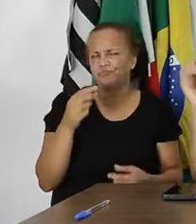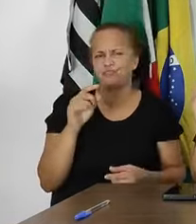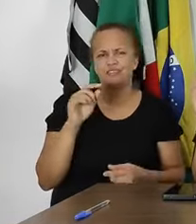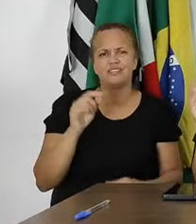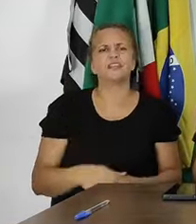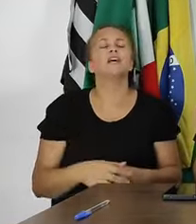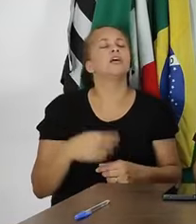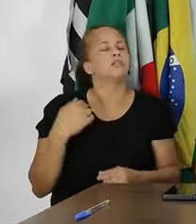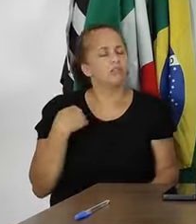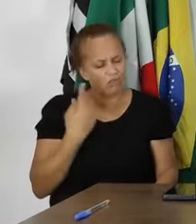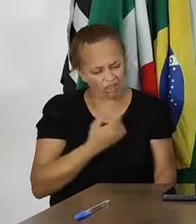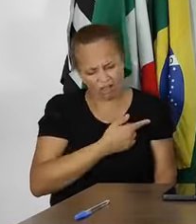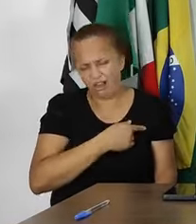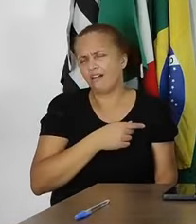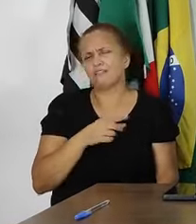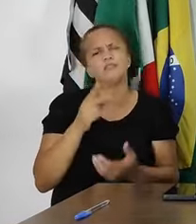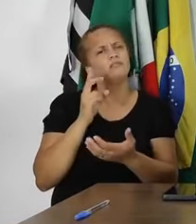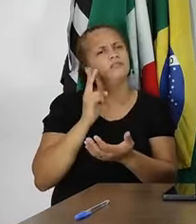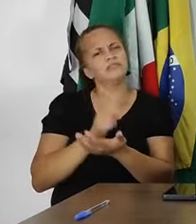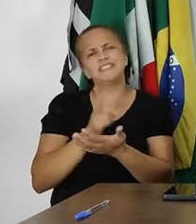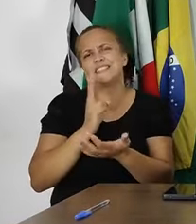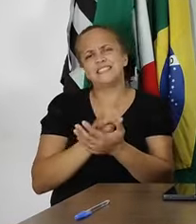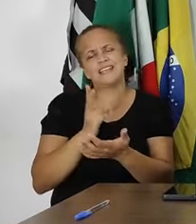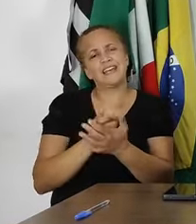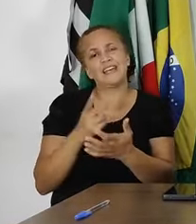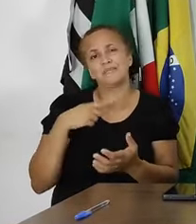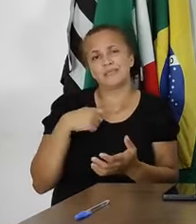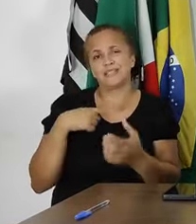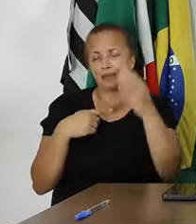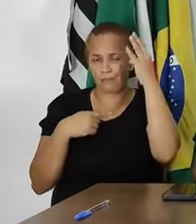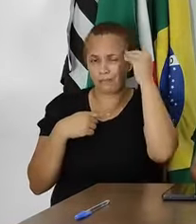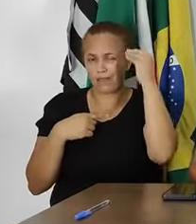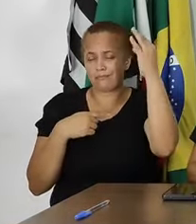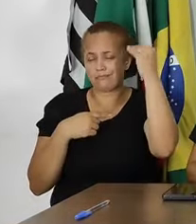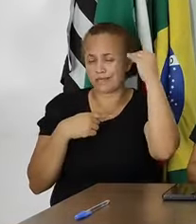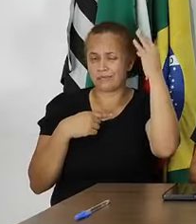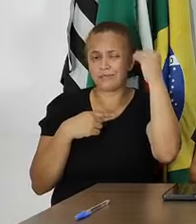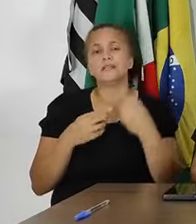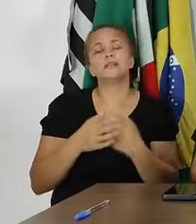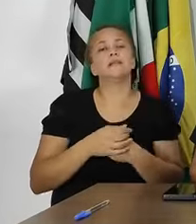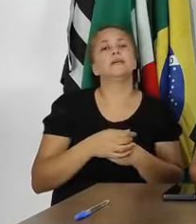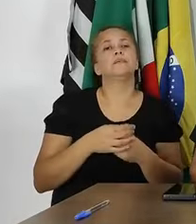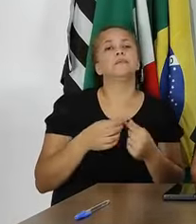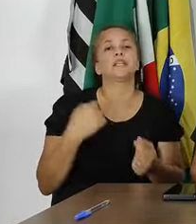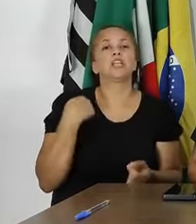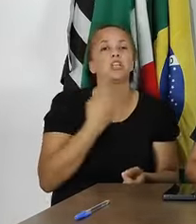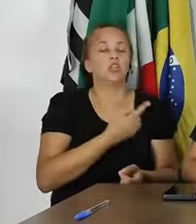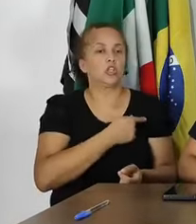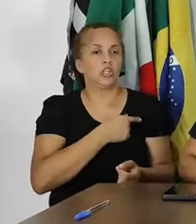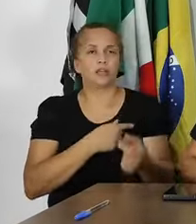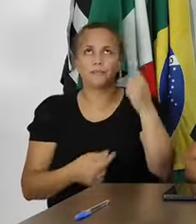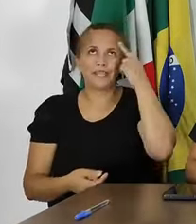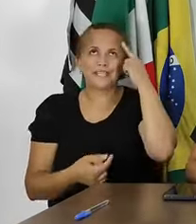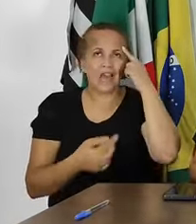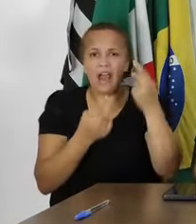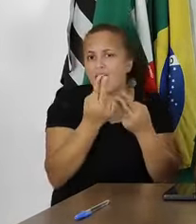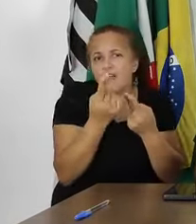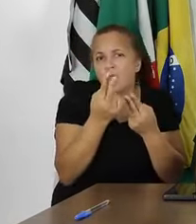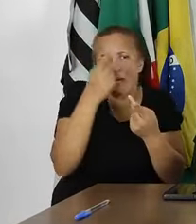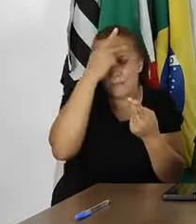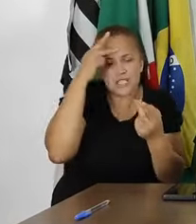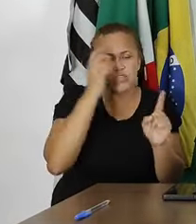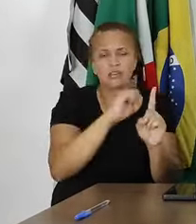somos bombardeados todos os dias a pensar de acordo com como se propaga, como se coloca as